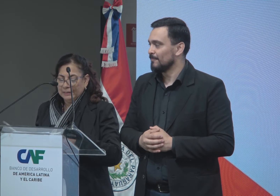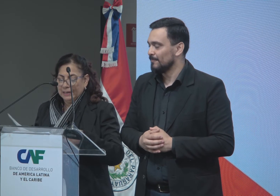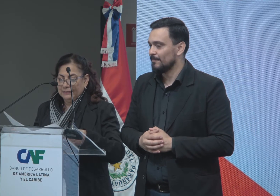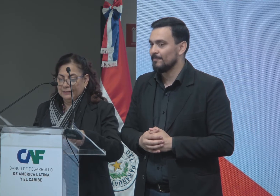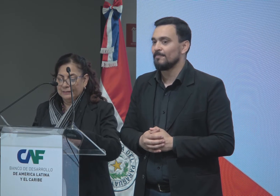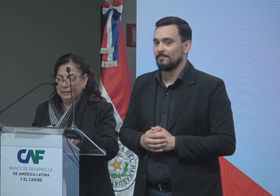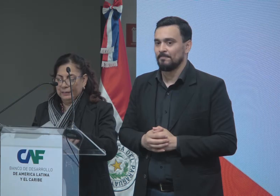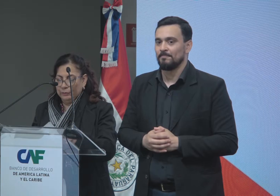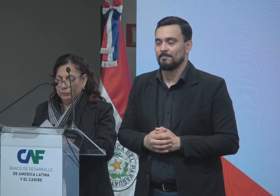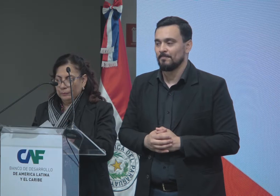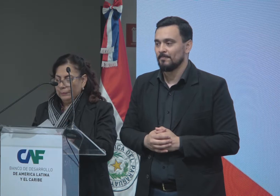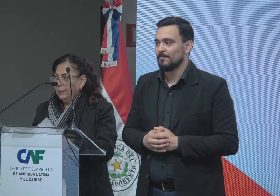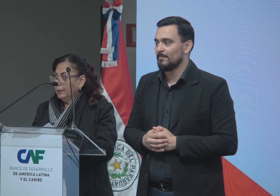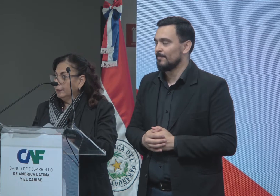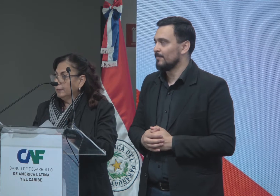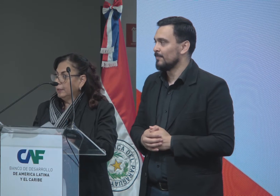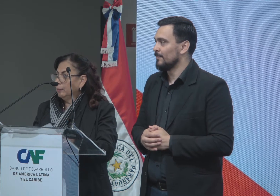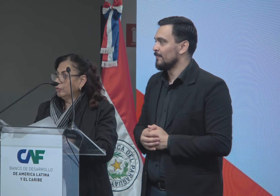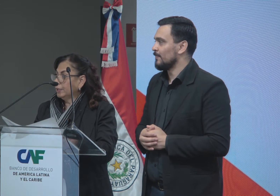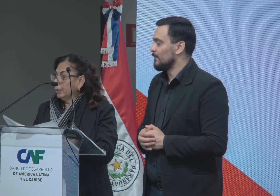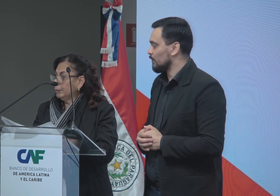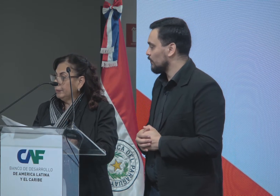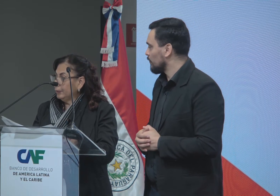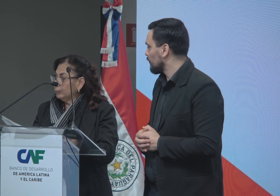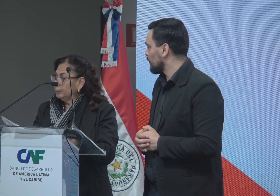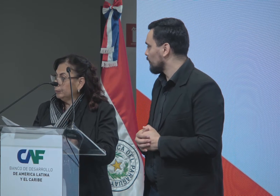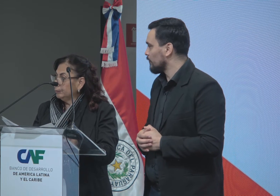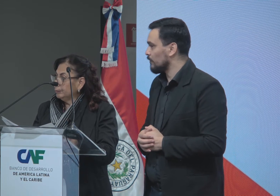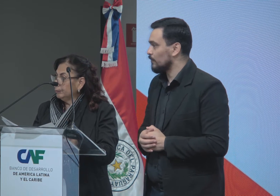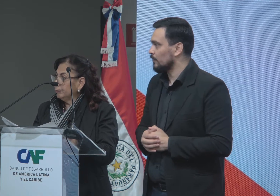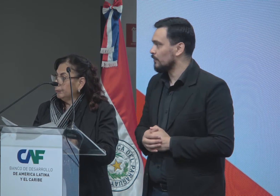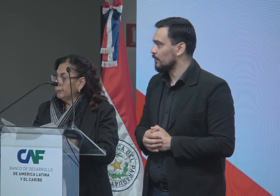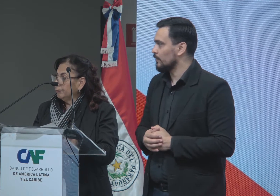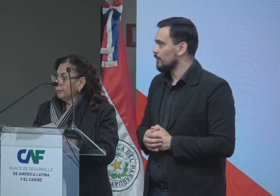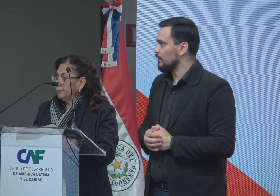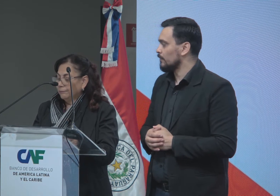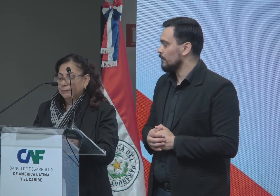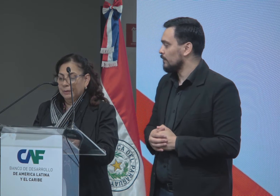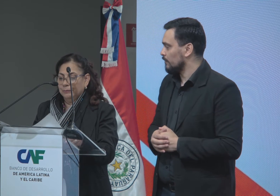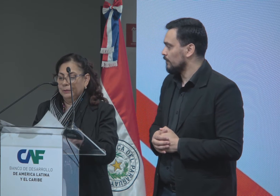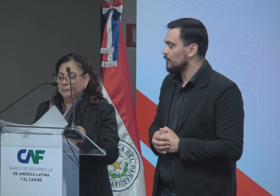Muchísimas gracias a ellos. Tenemos seguidamente un